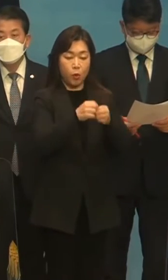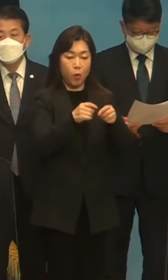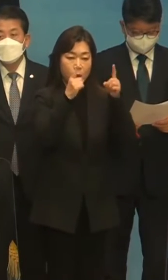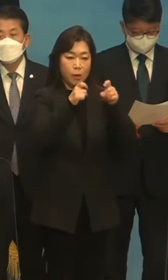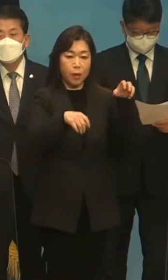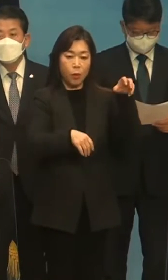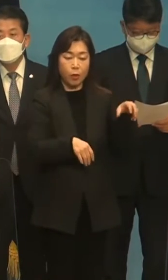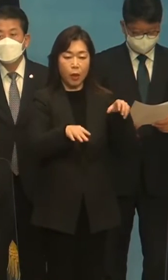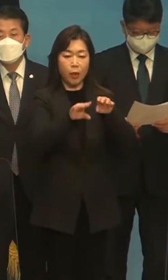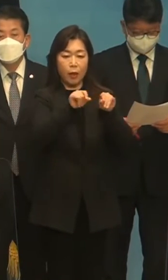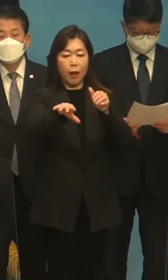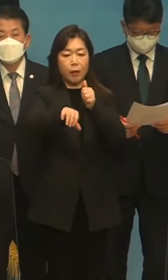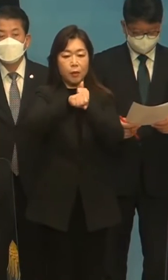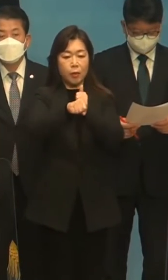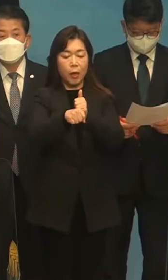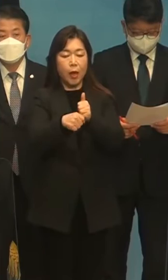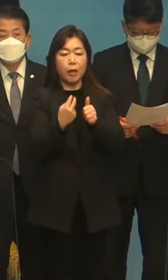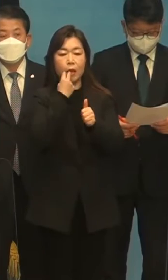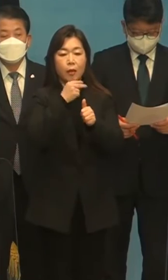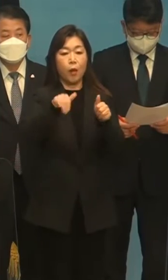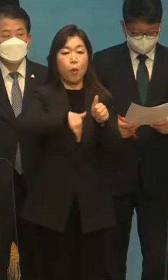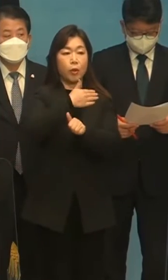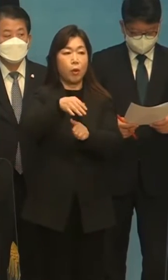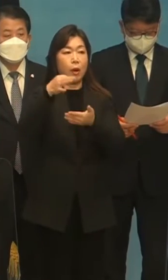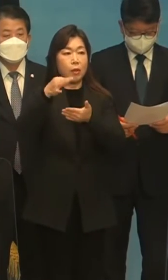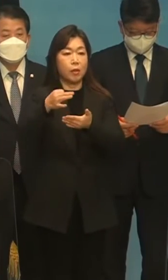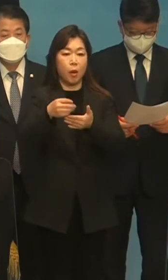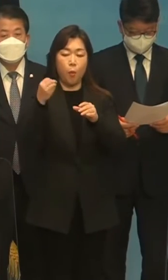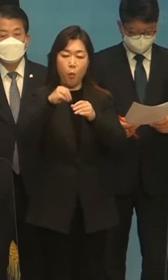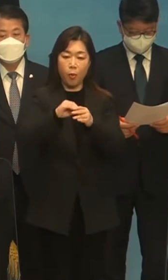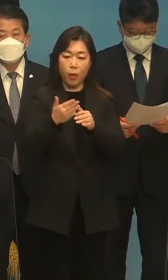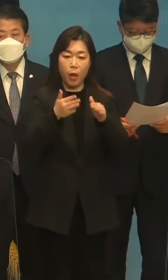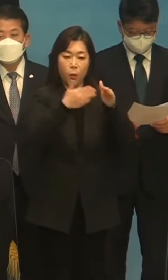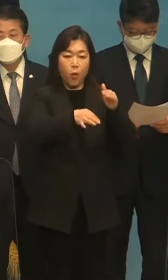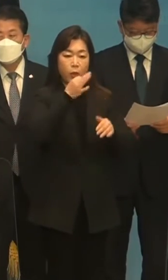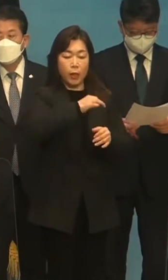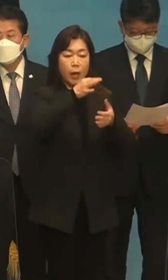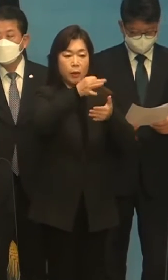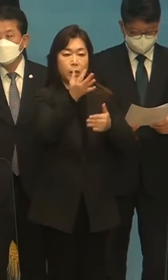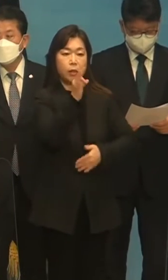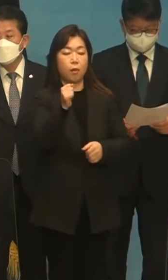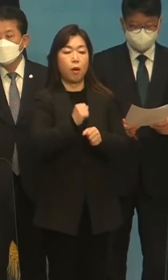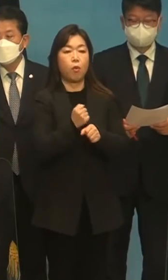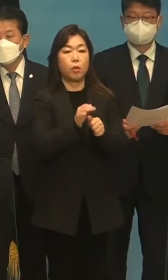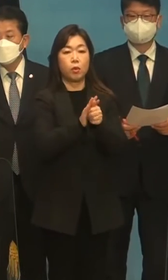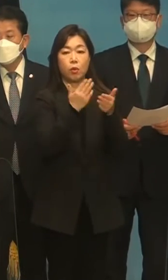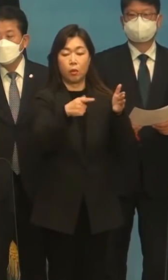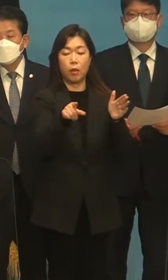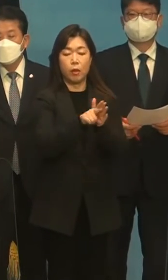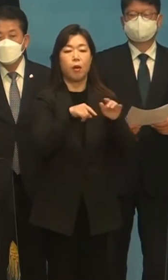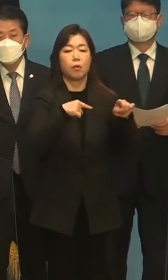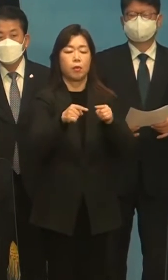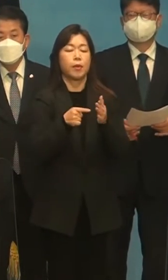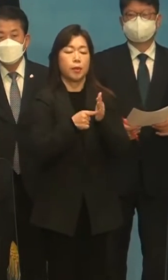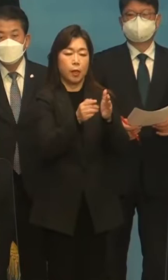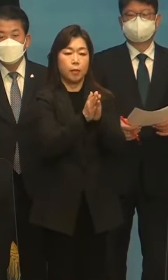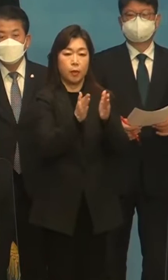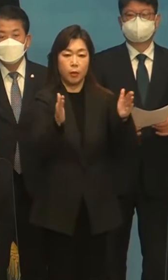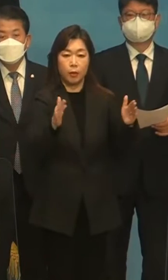사찰과 부속 토지의 생태, 환경적 가치를 포함한 공익적 가치를 인정하고 이를 지원하기 위한 정책을